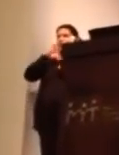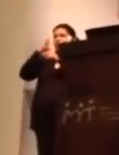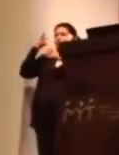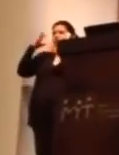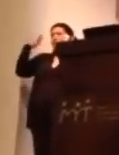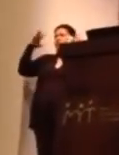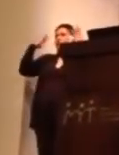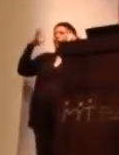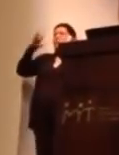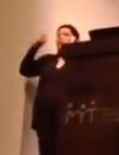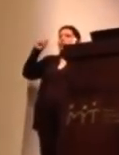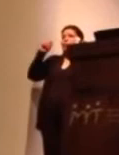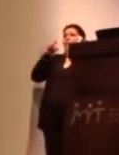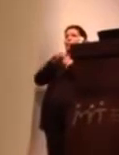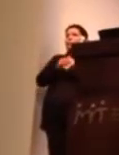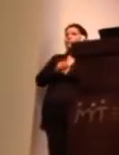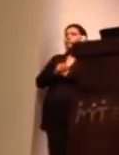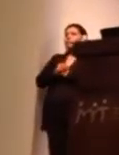un poco también